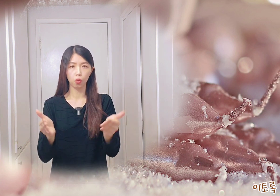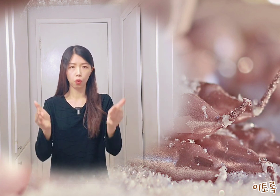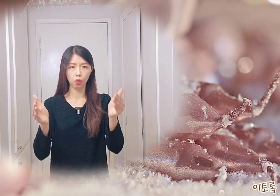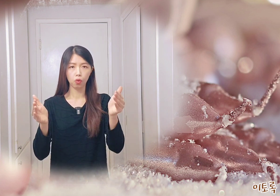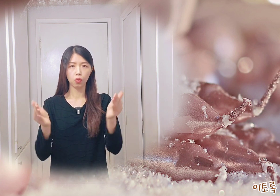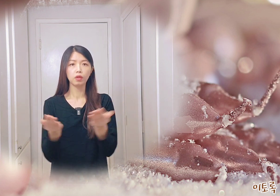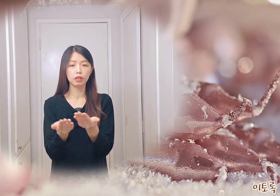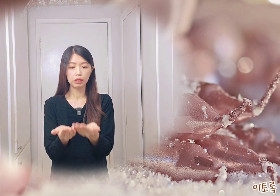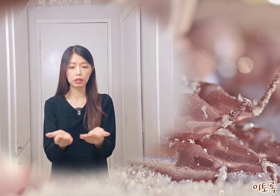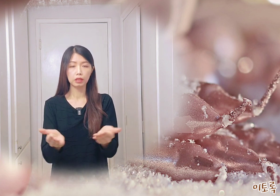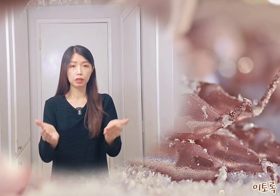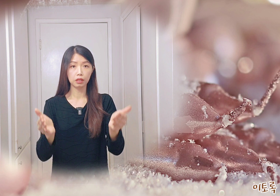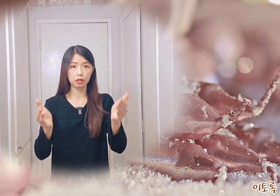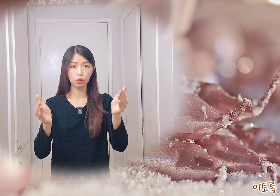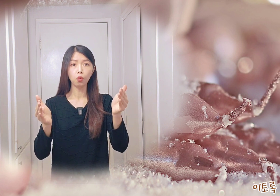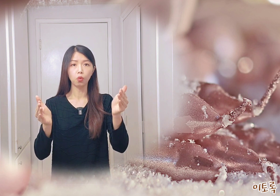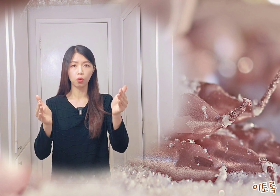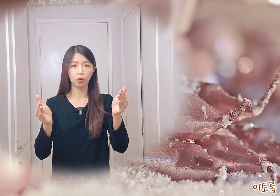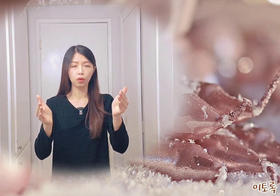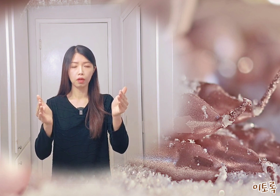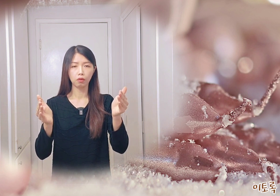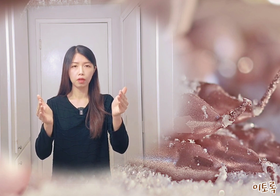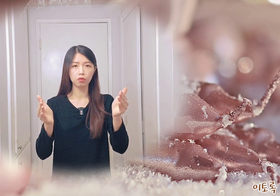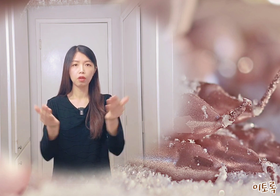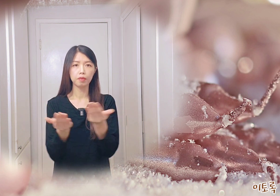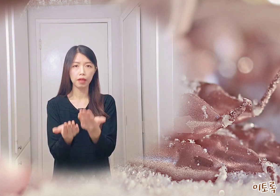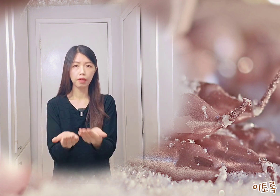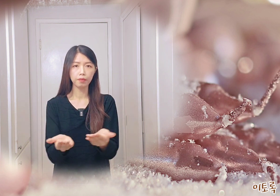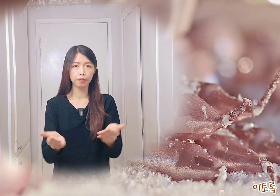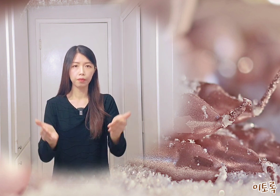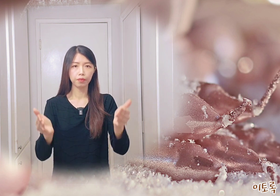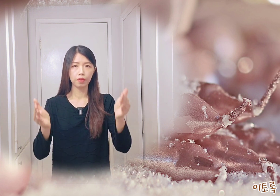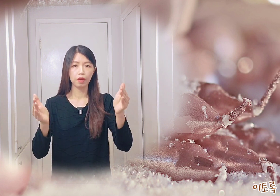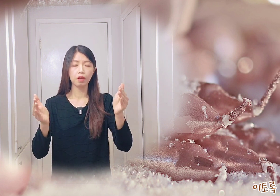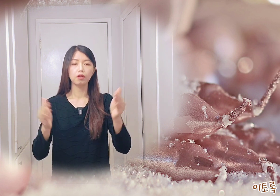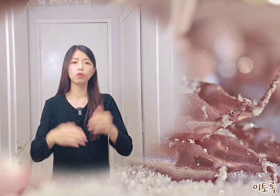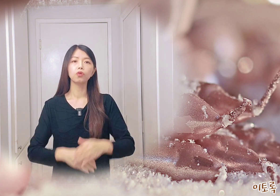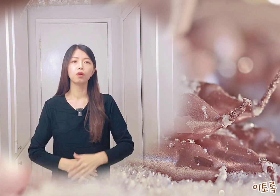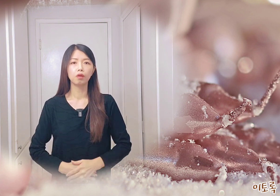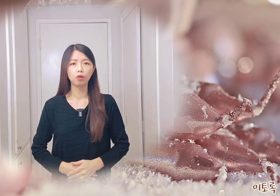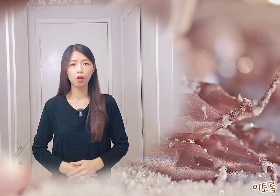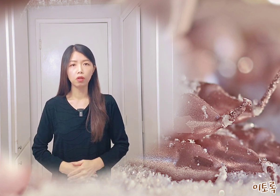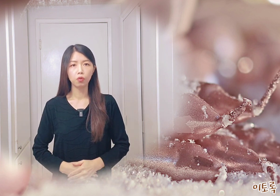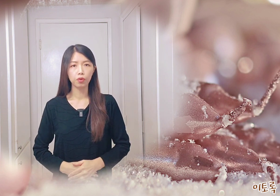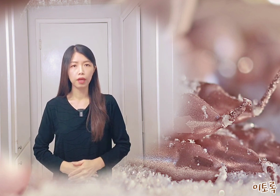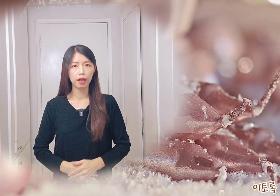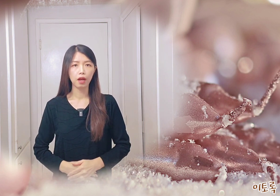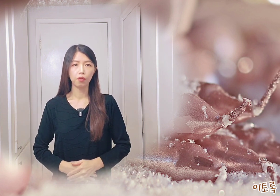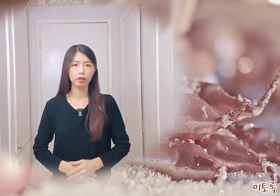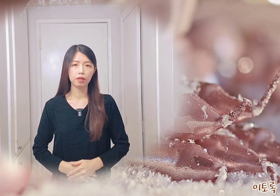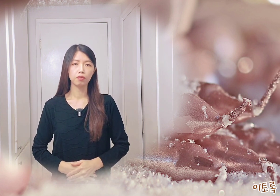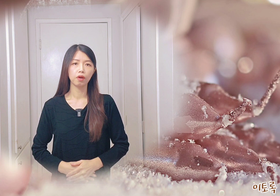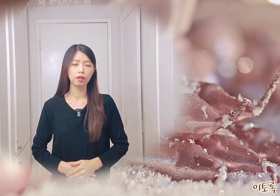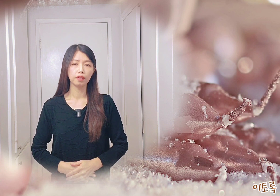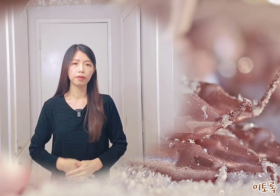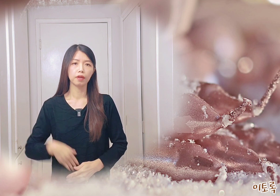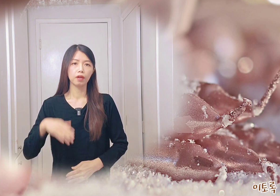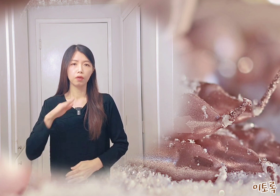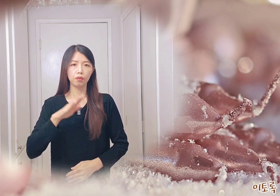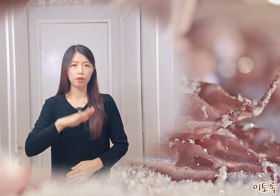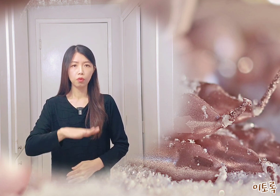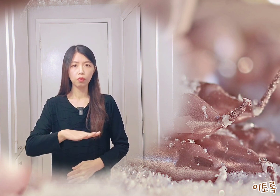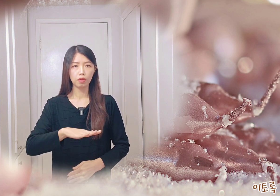통, 그릇, 통 이런 뜻의 수어입니다. 그리고 어디 위에 라고 한 뜻의